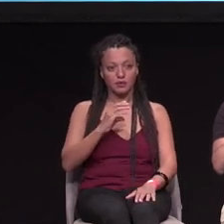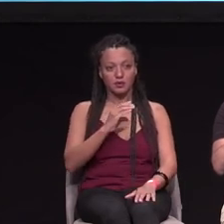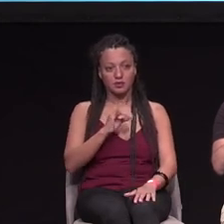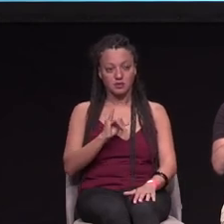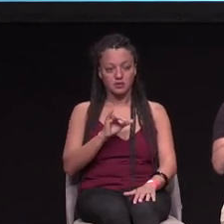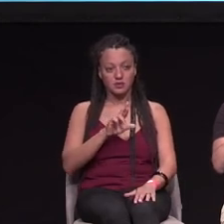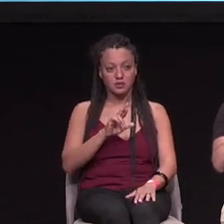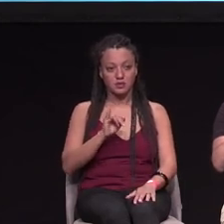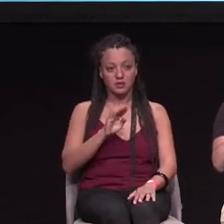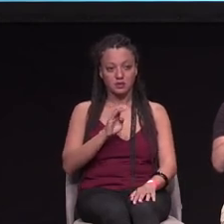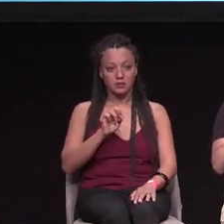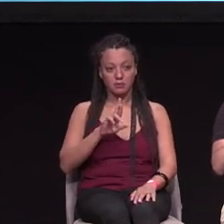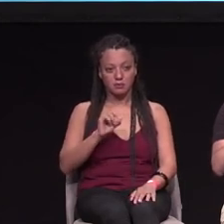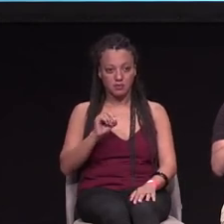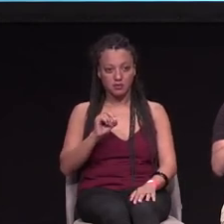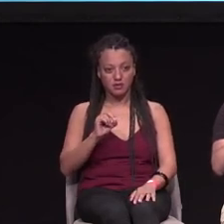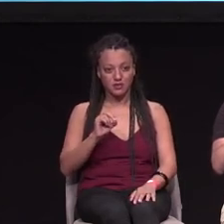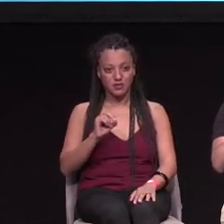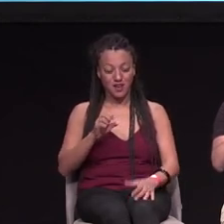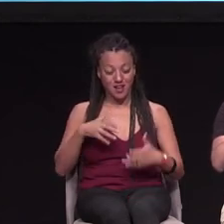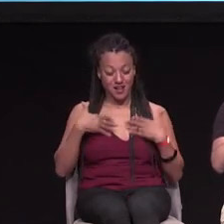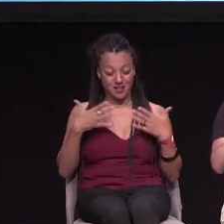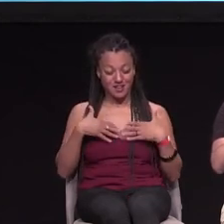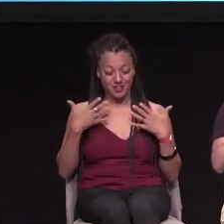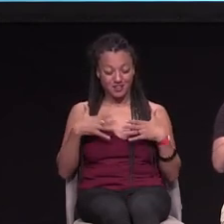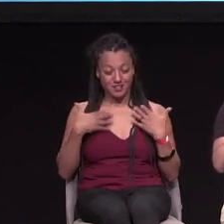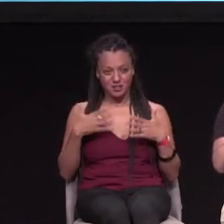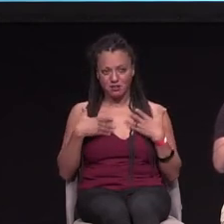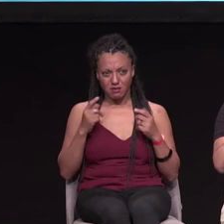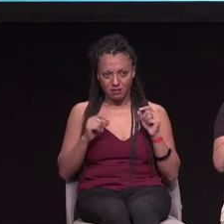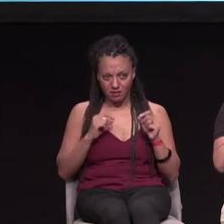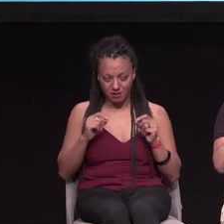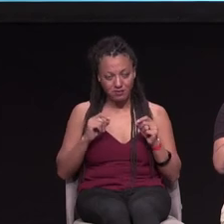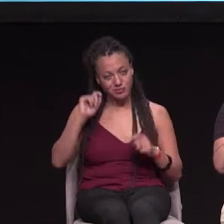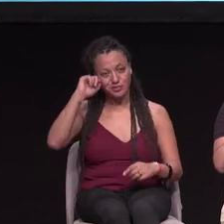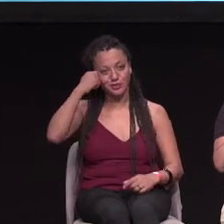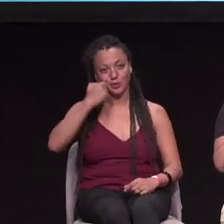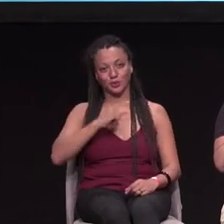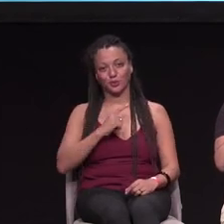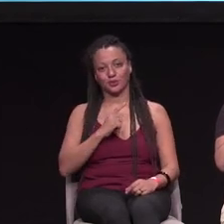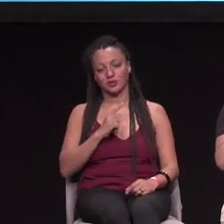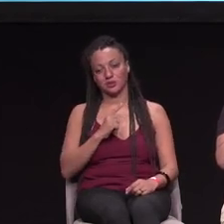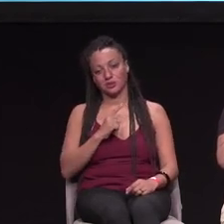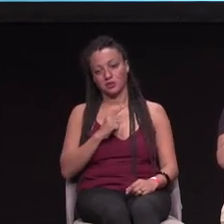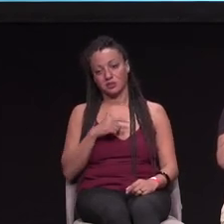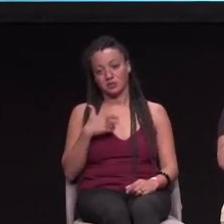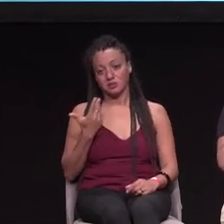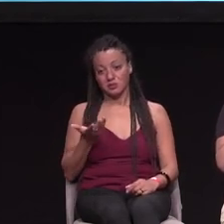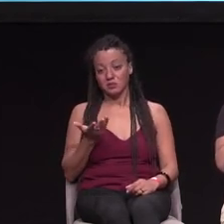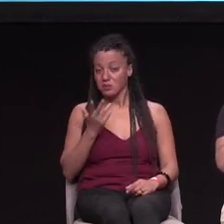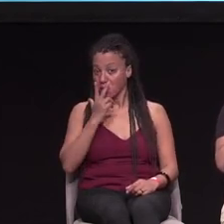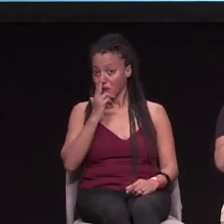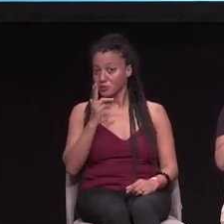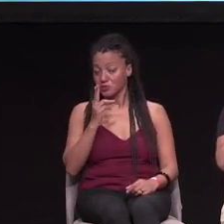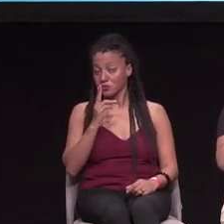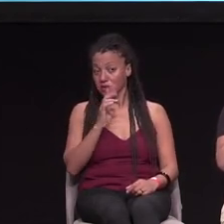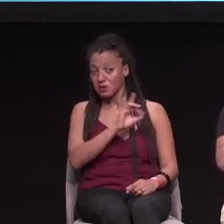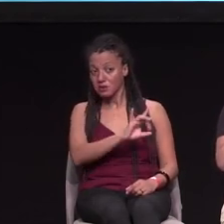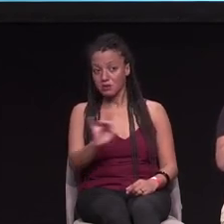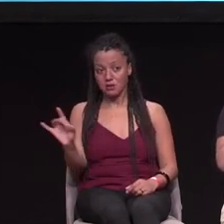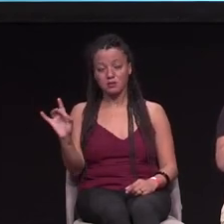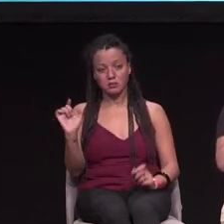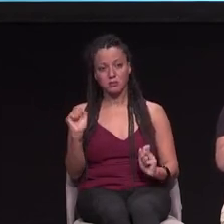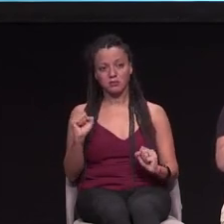da alegria vem do negro e dentre outras coisas né então assim cabe é é ocupar o lugar né